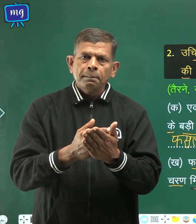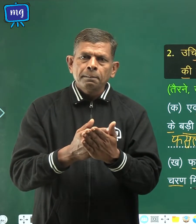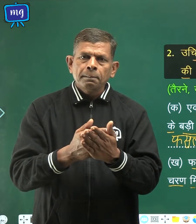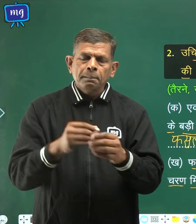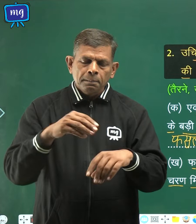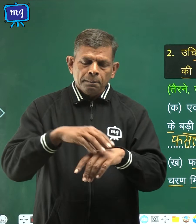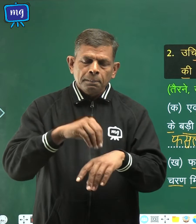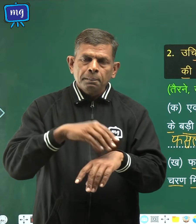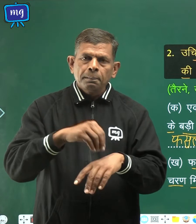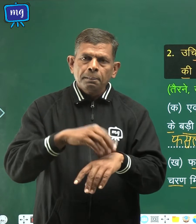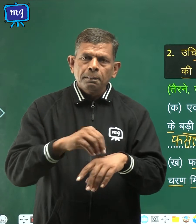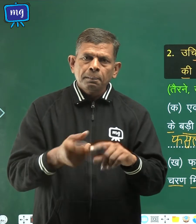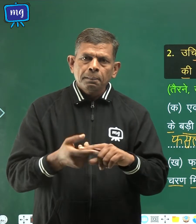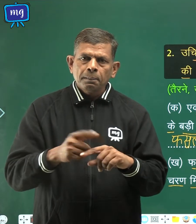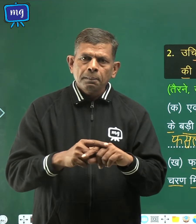मिट्टी की